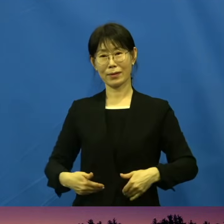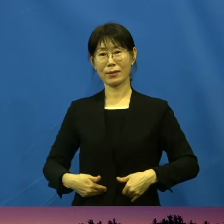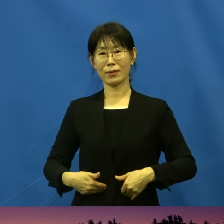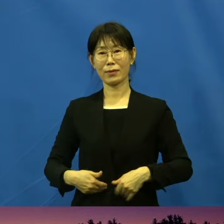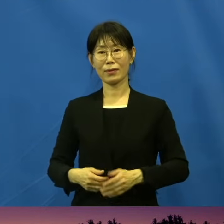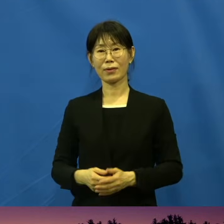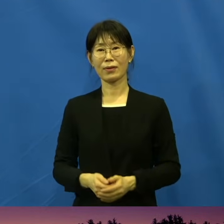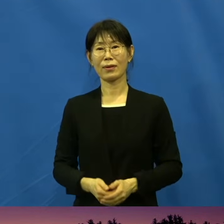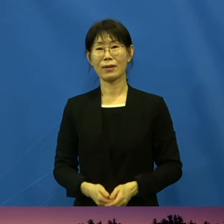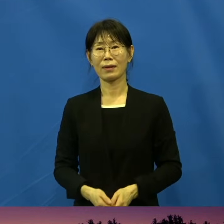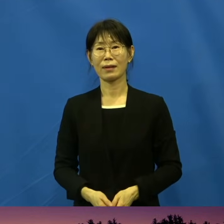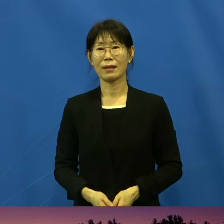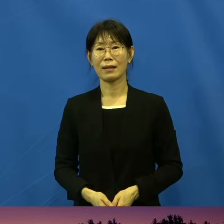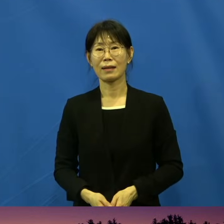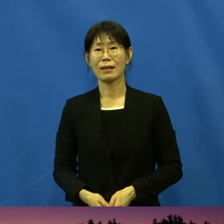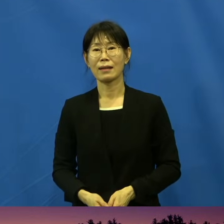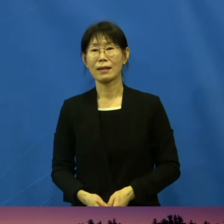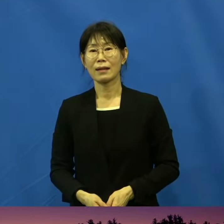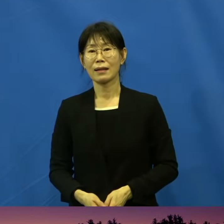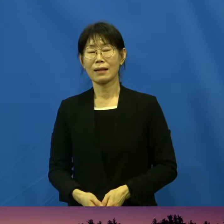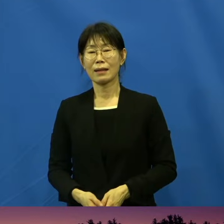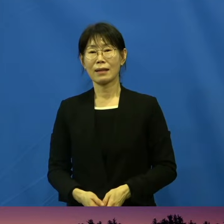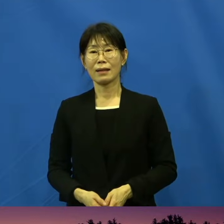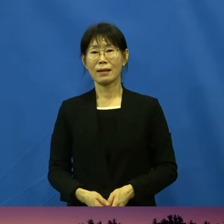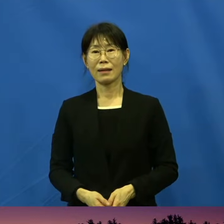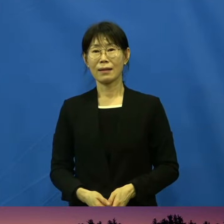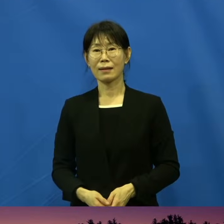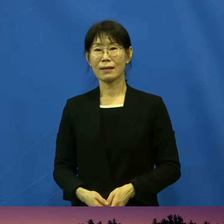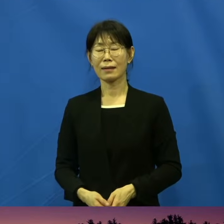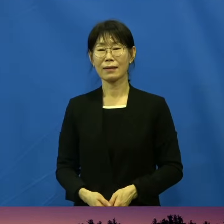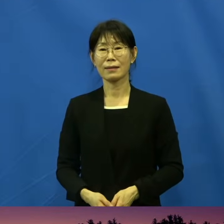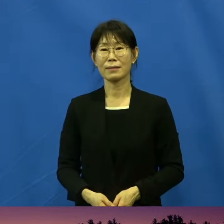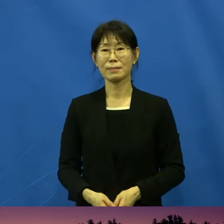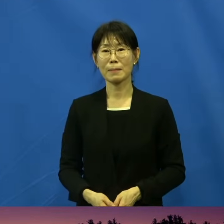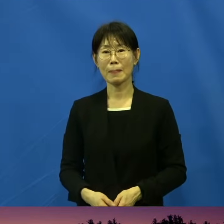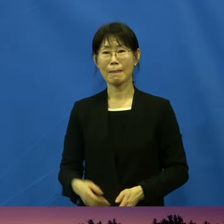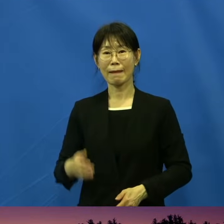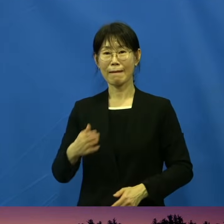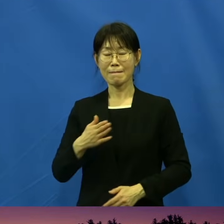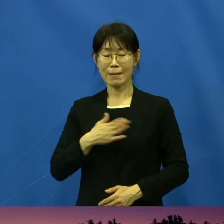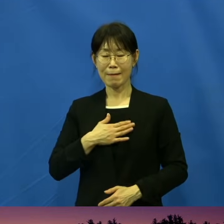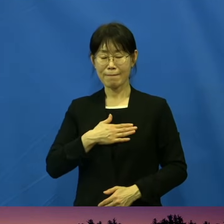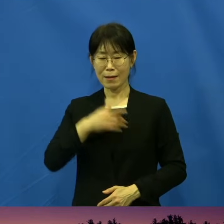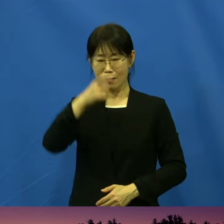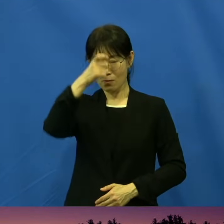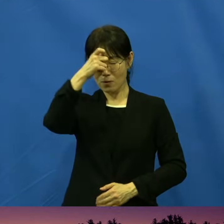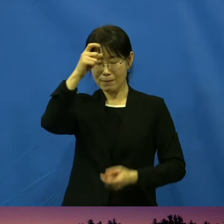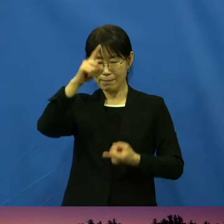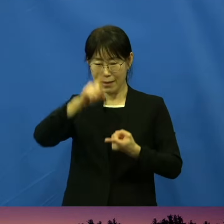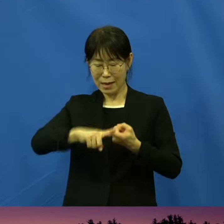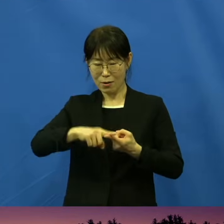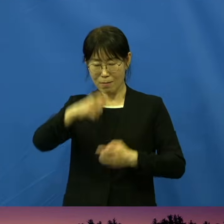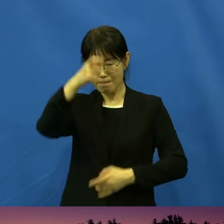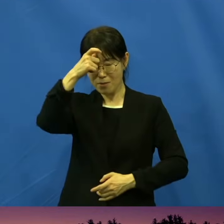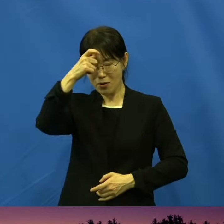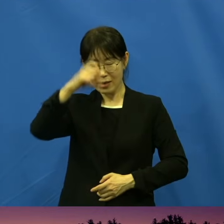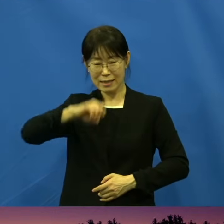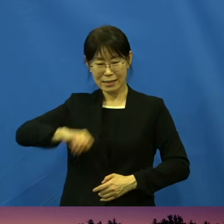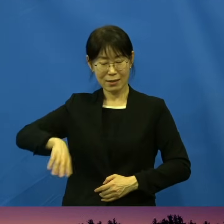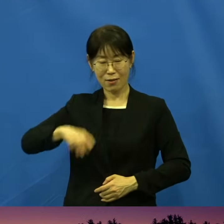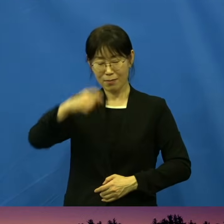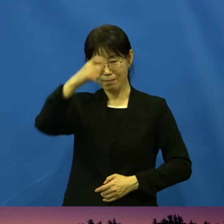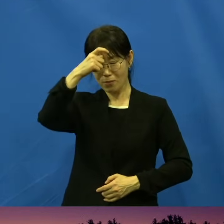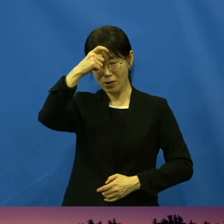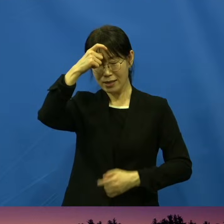내 자존심 막 그냥 다 그냥 해결하고 내 고집대로 살고 아무도 나를 무시할